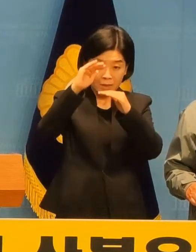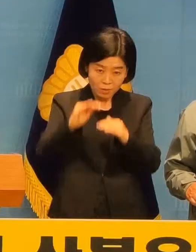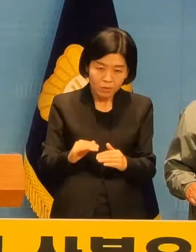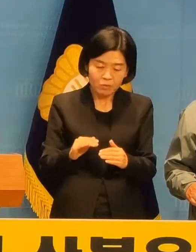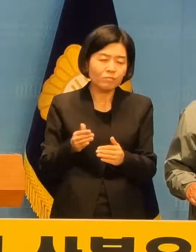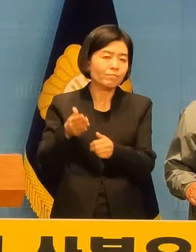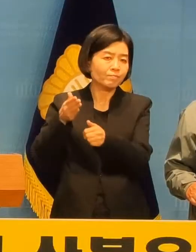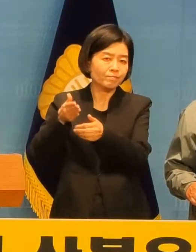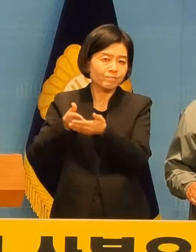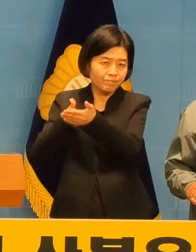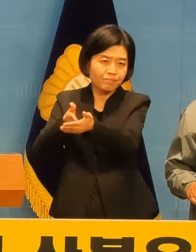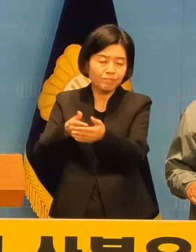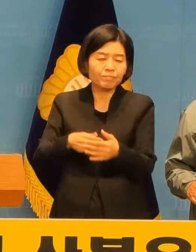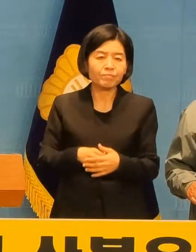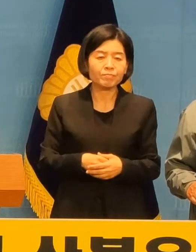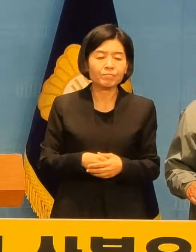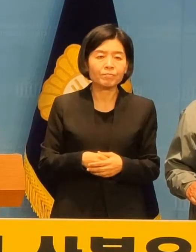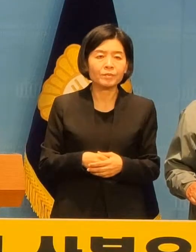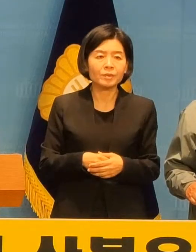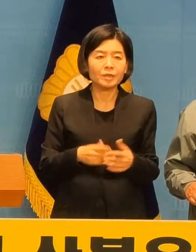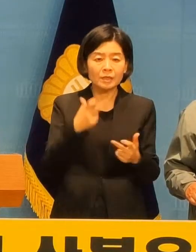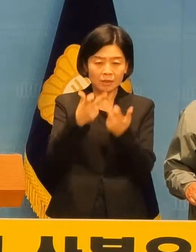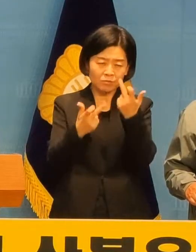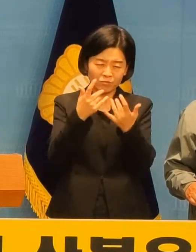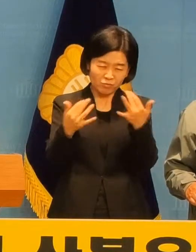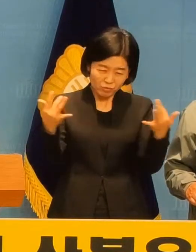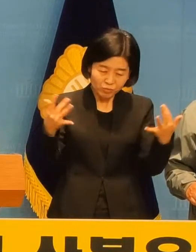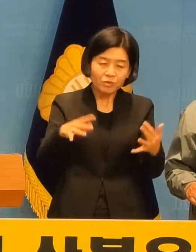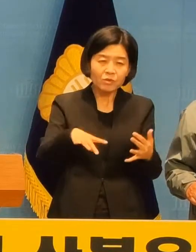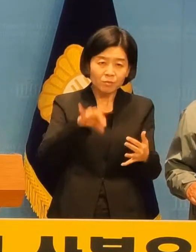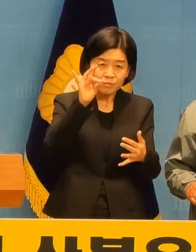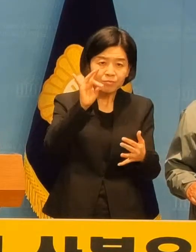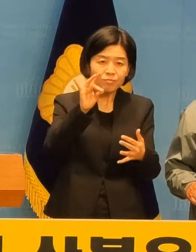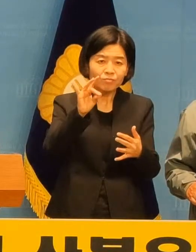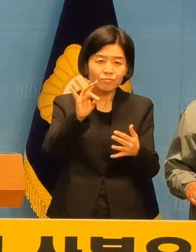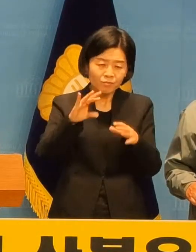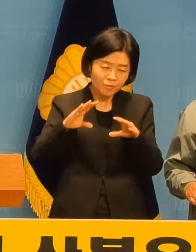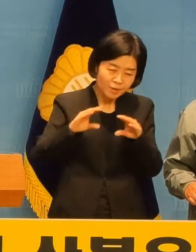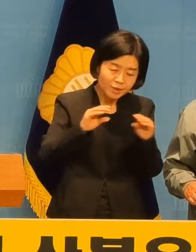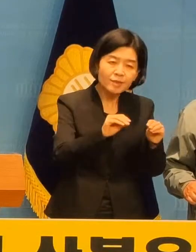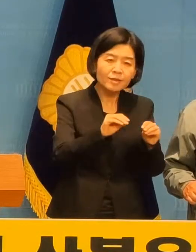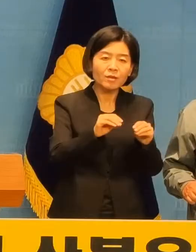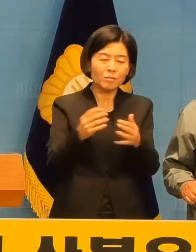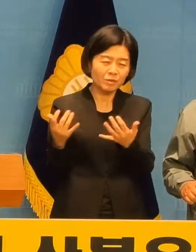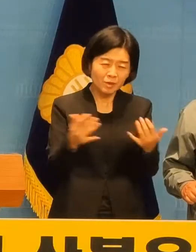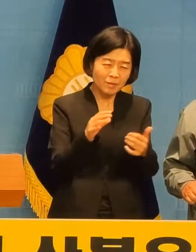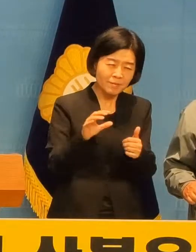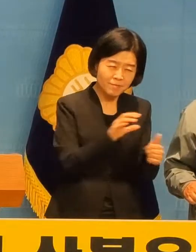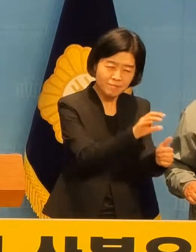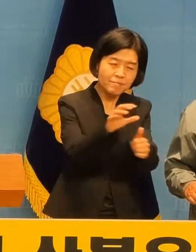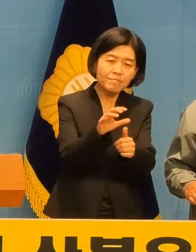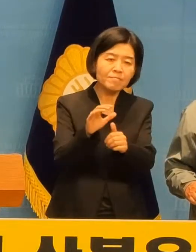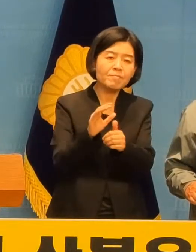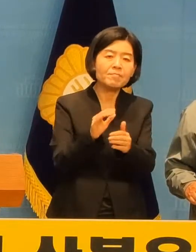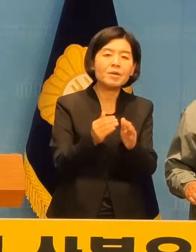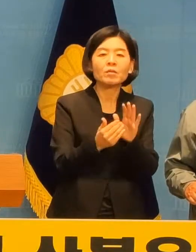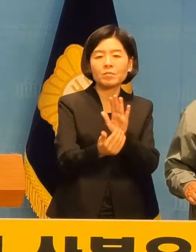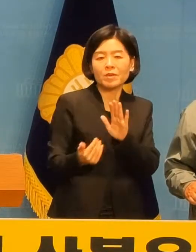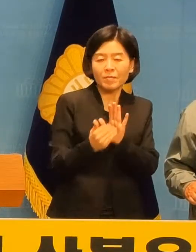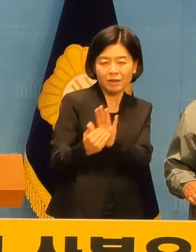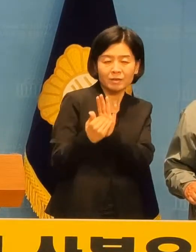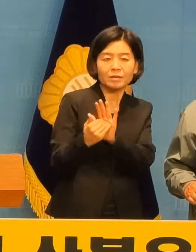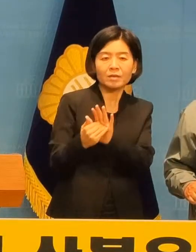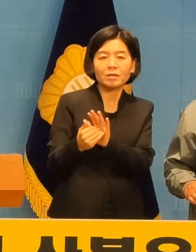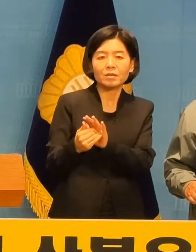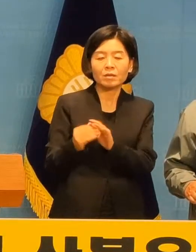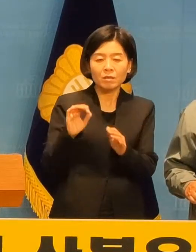합니다. 산불 발생 초기 진화와 확산 방지 대응 미흡에 대한 원인 규명을 하고